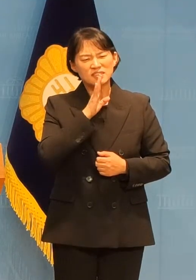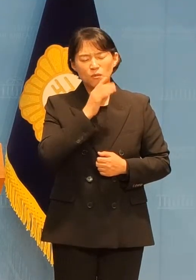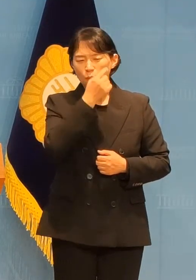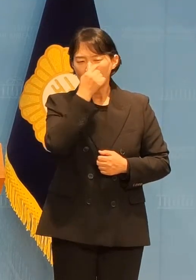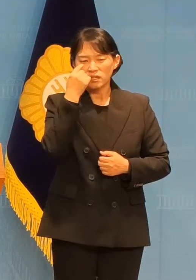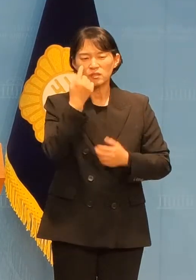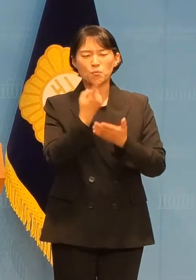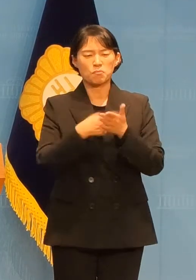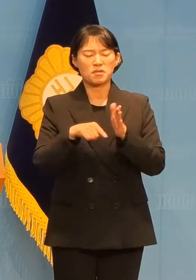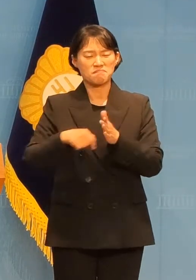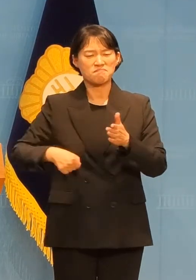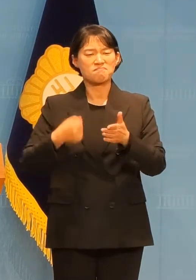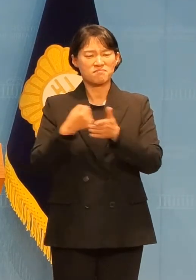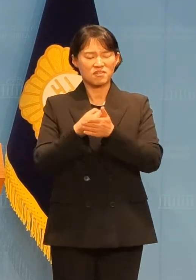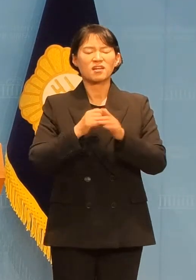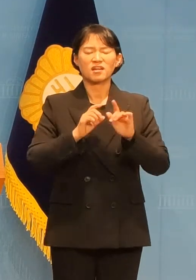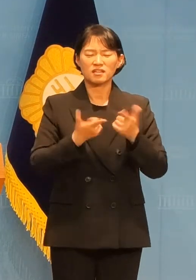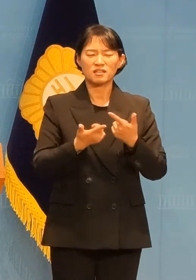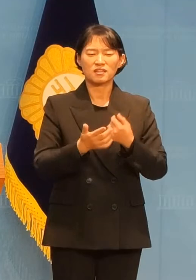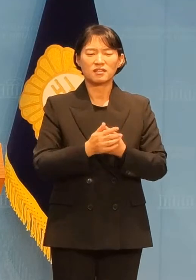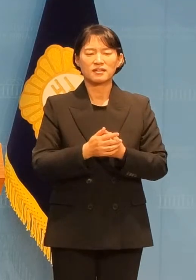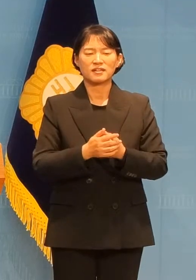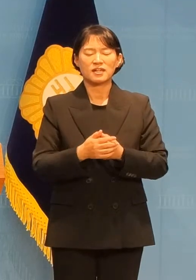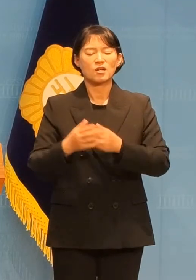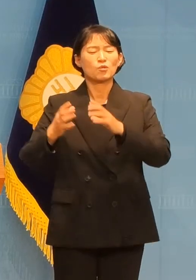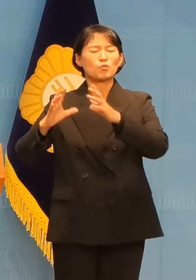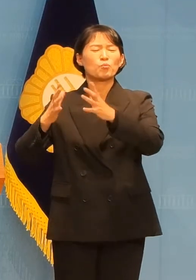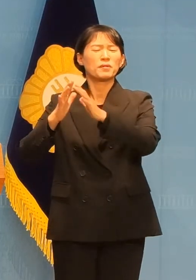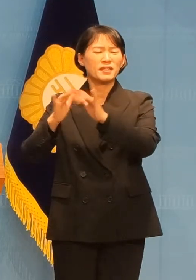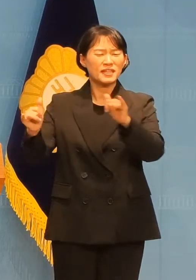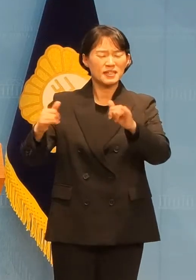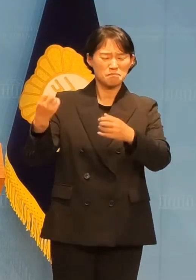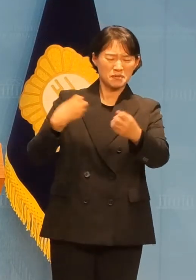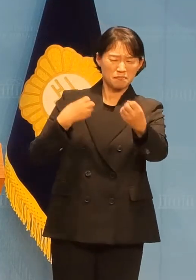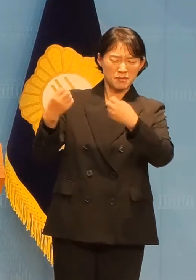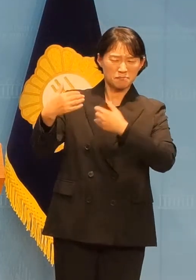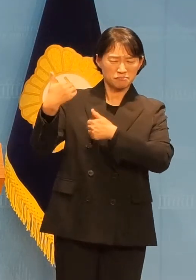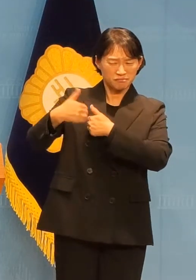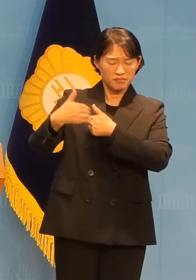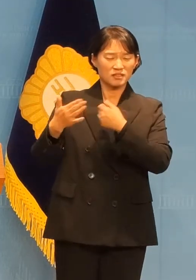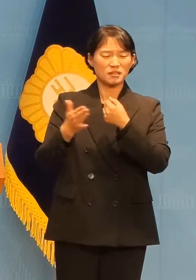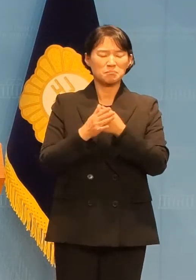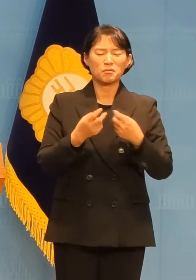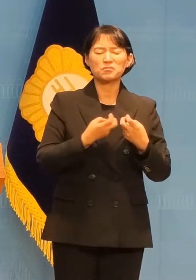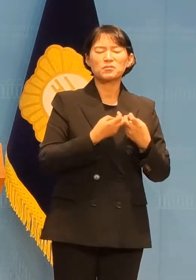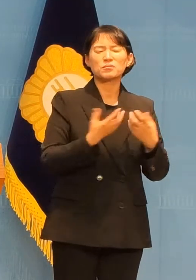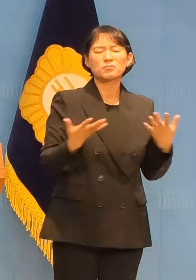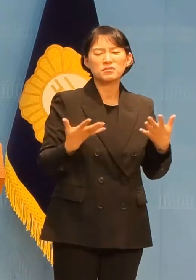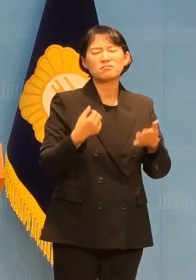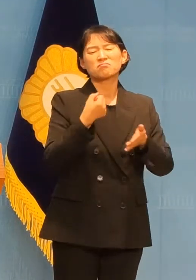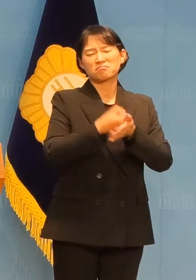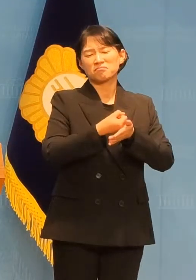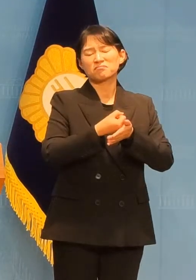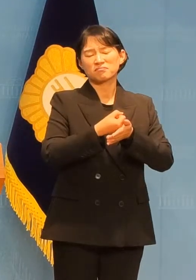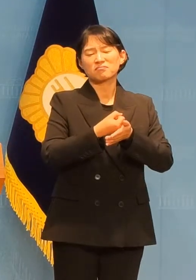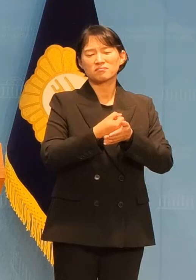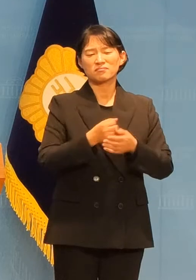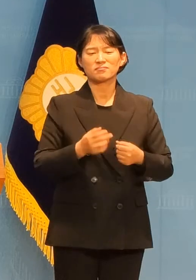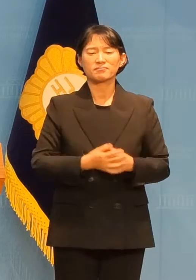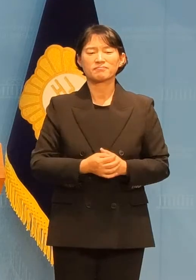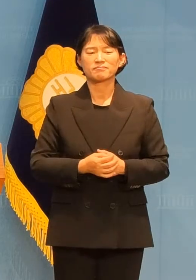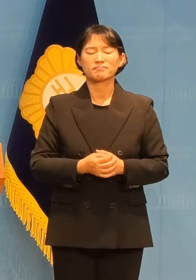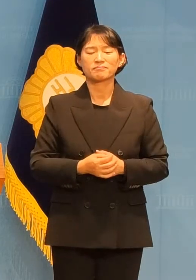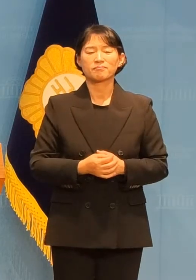위한 용단이 아니라 들끓는 민심에 떠밀려 어쩔 수 없이 내놓은 백기투항에